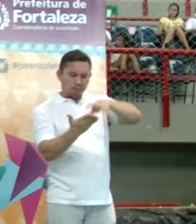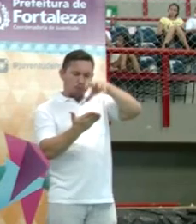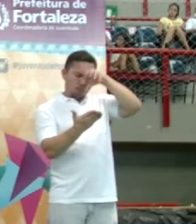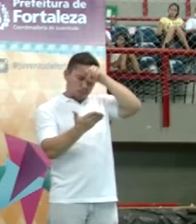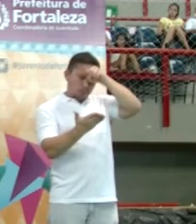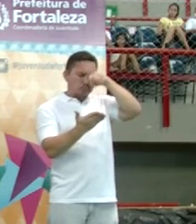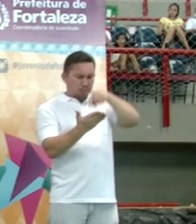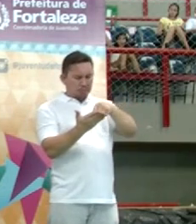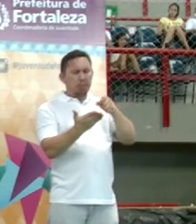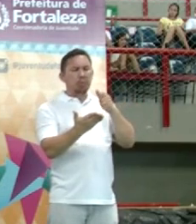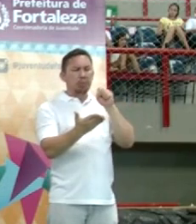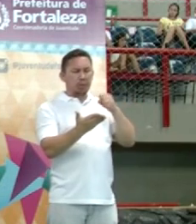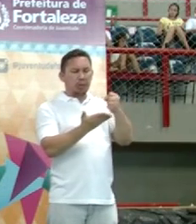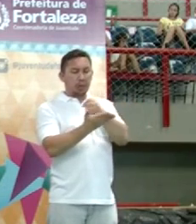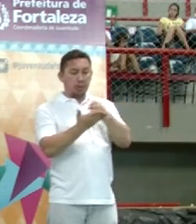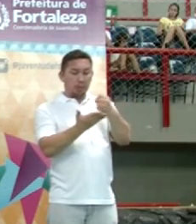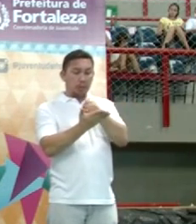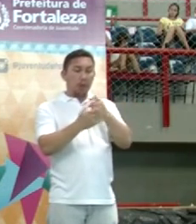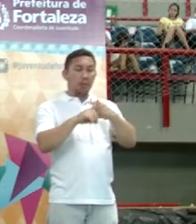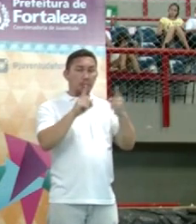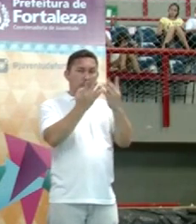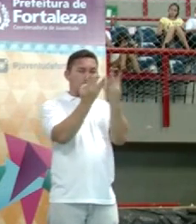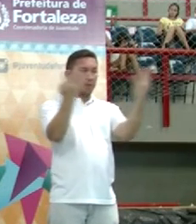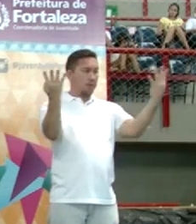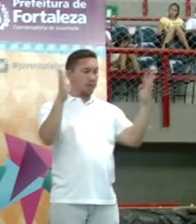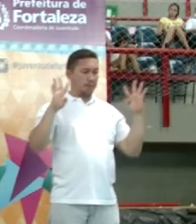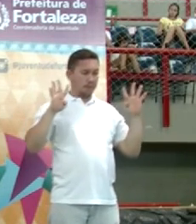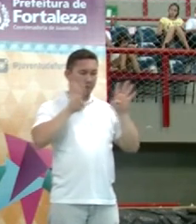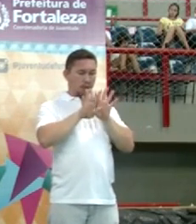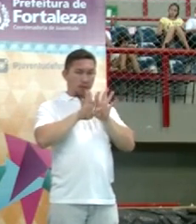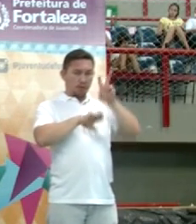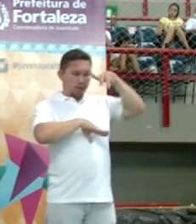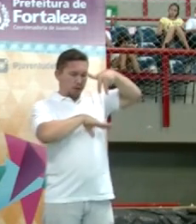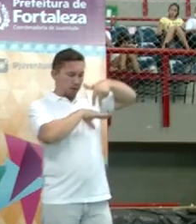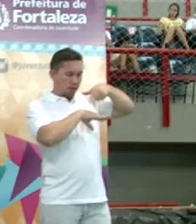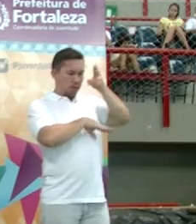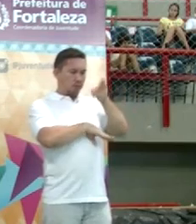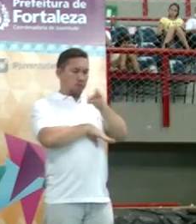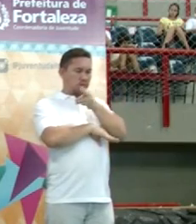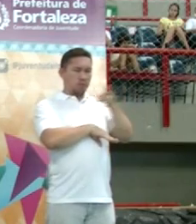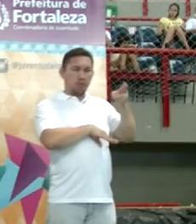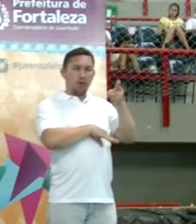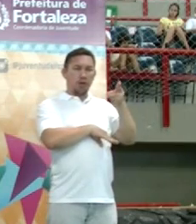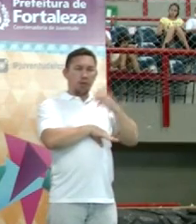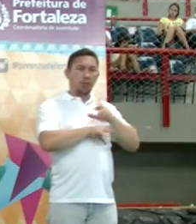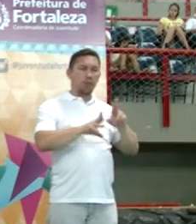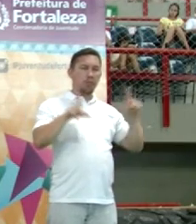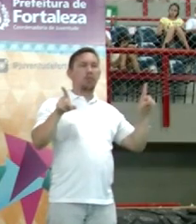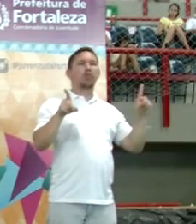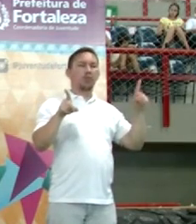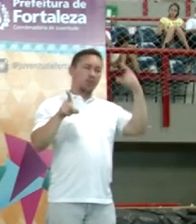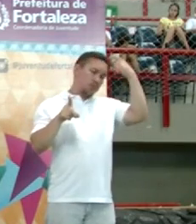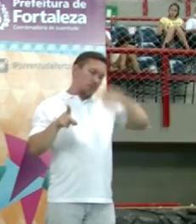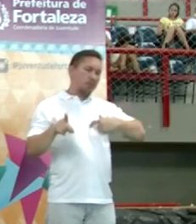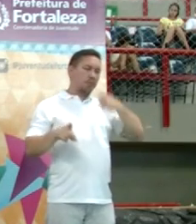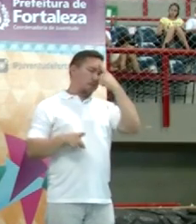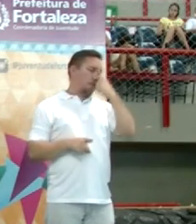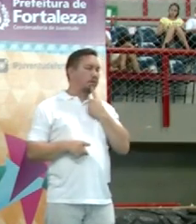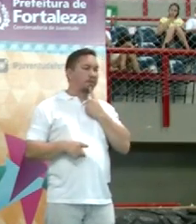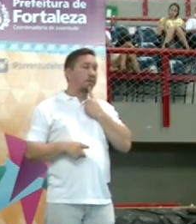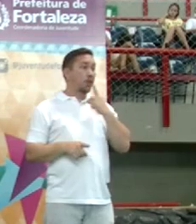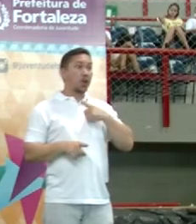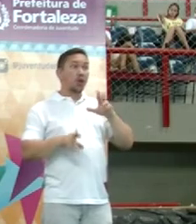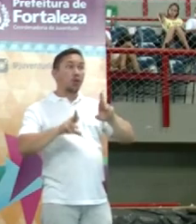você parar para pensar que cada um está dentro do muro, cada padre dentro daquele muro age de uma forma diferente, sim. A